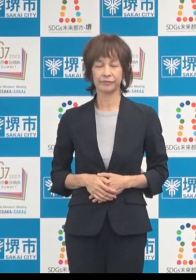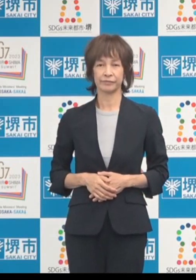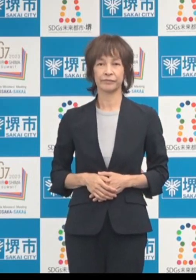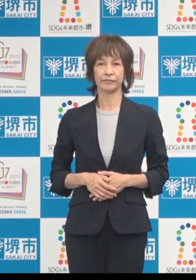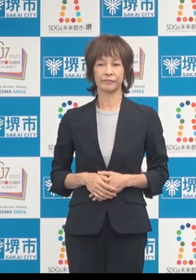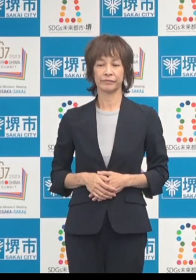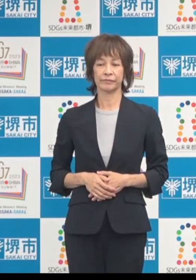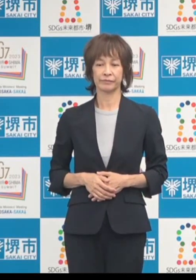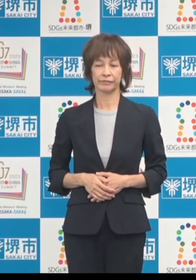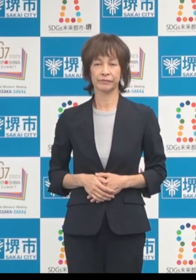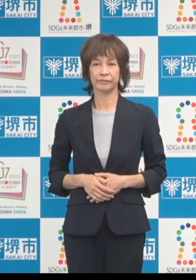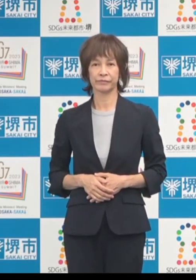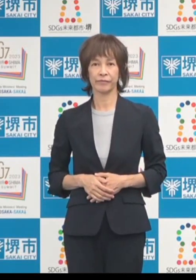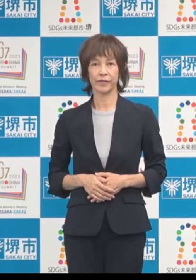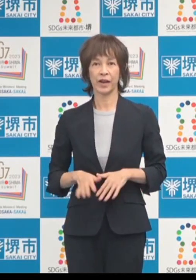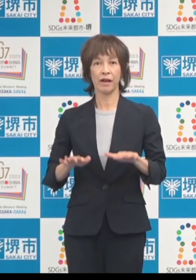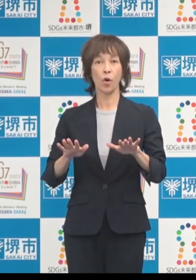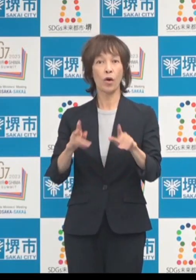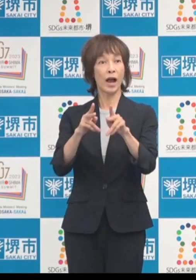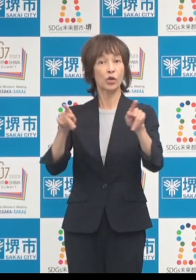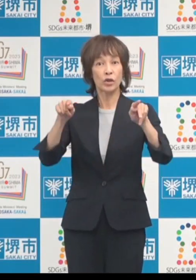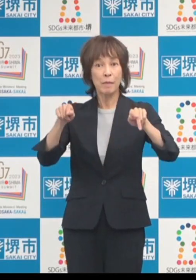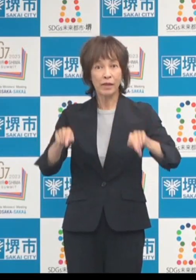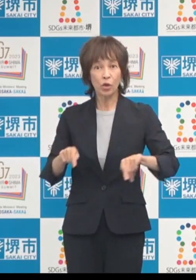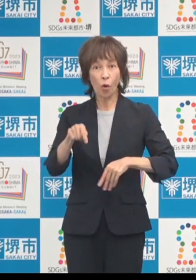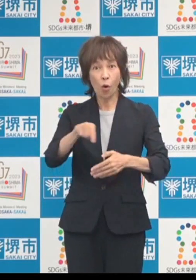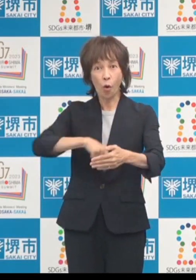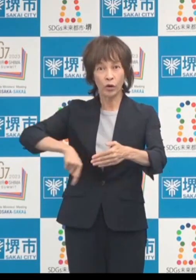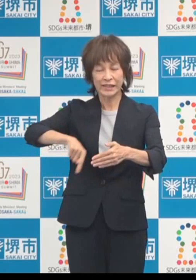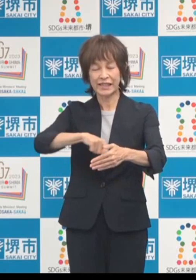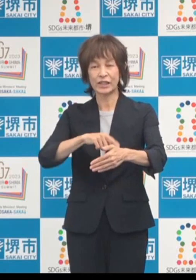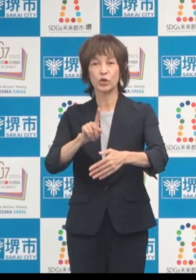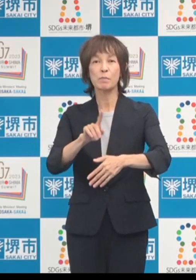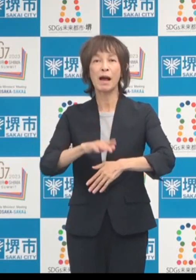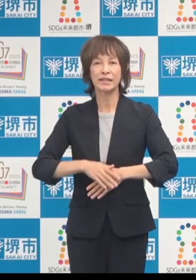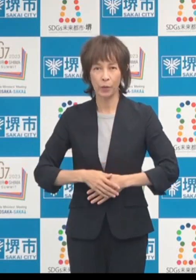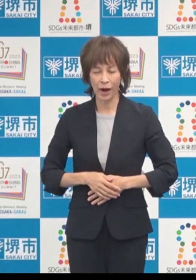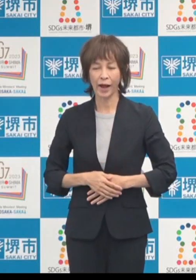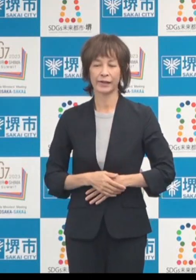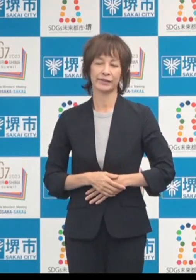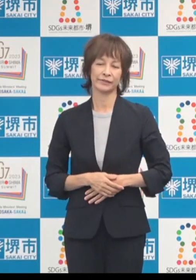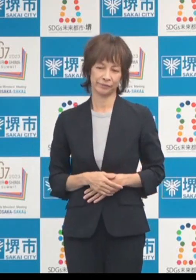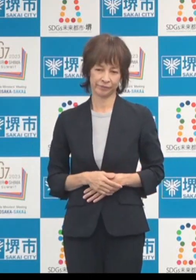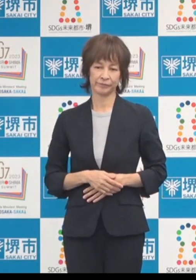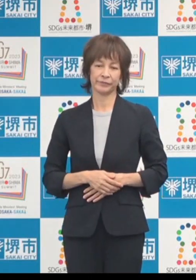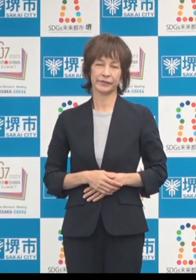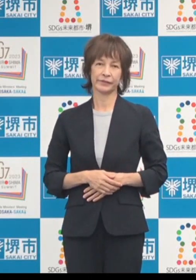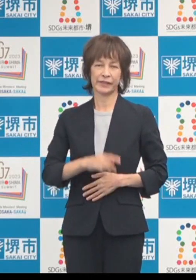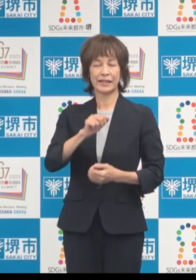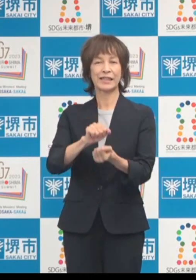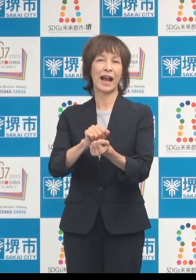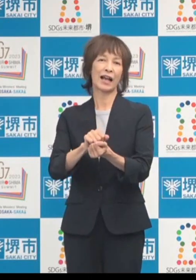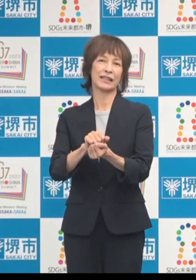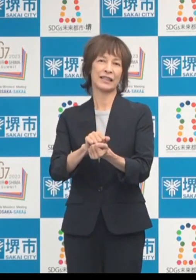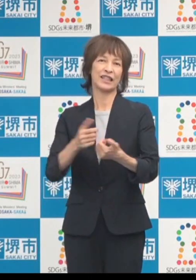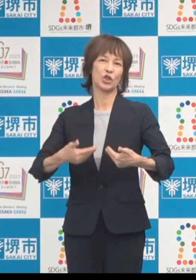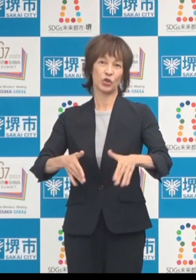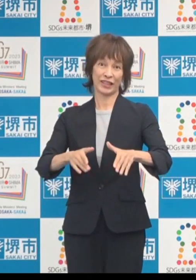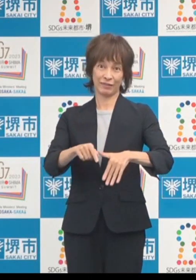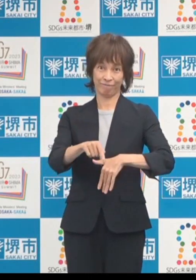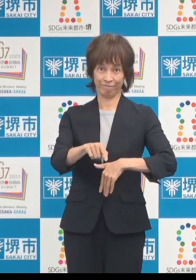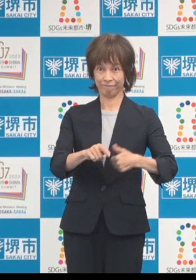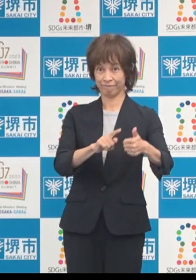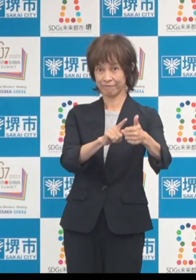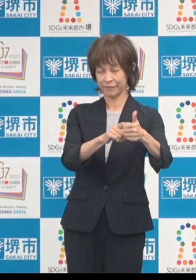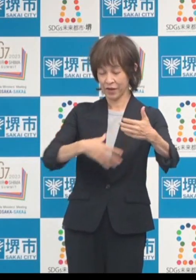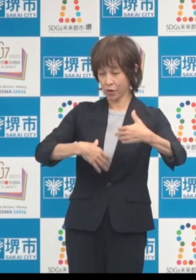今回のイベントにつきましては、はい、堺出身の